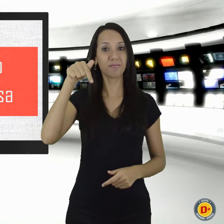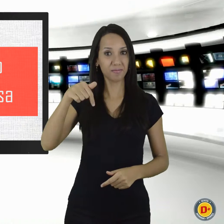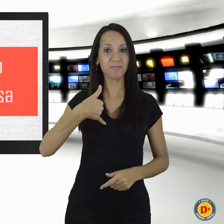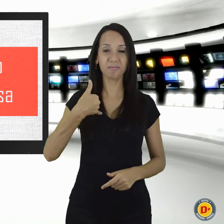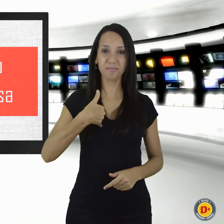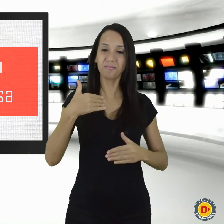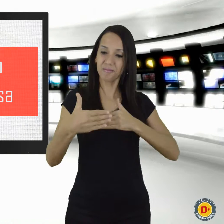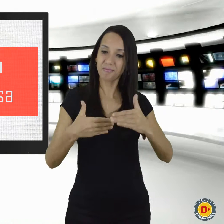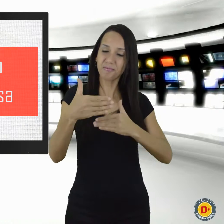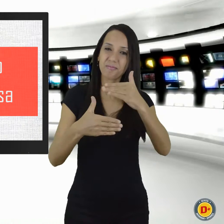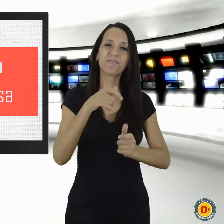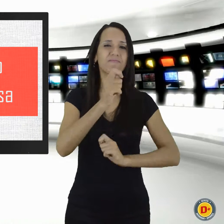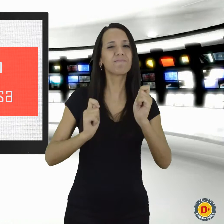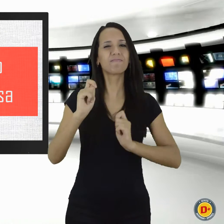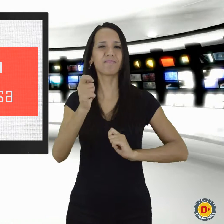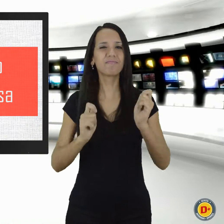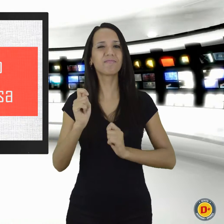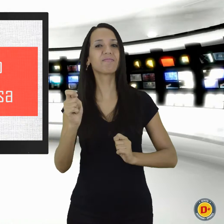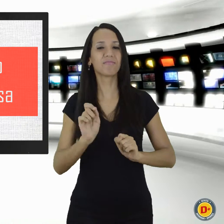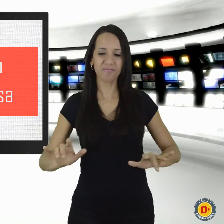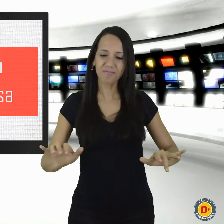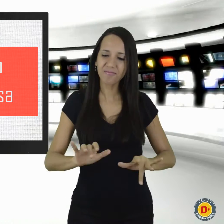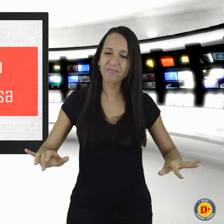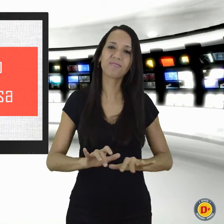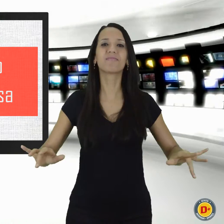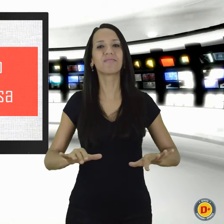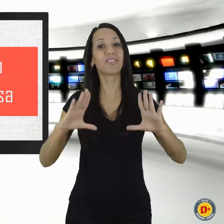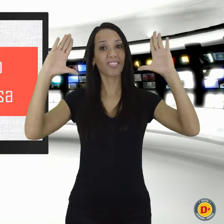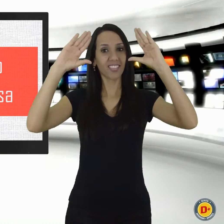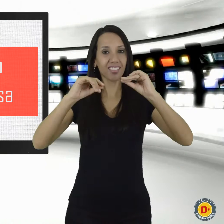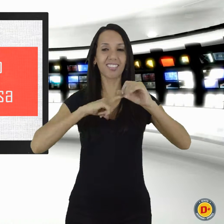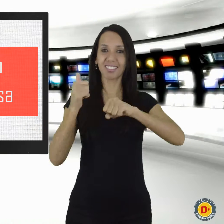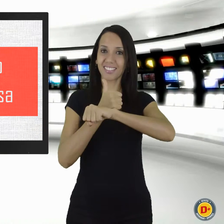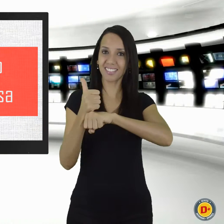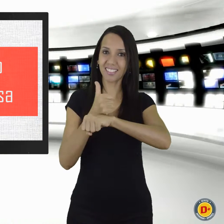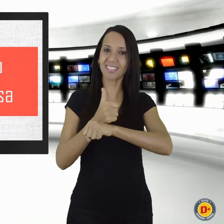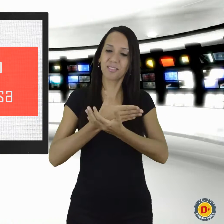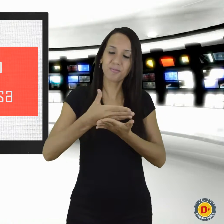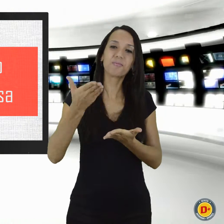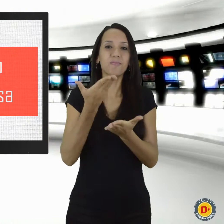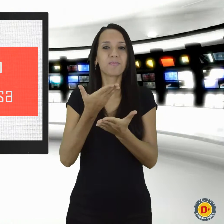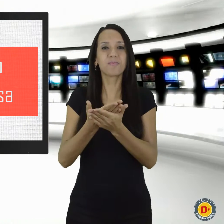passo. Começou a tocar na noite. A partir daí, se profissionalizou, dando início às aulas com professores de canto.